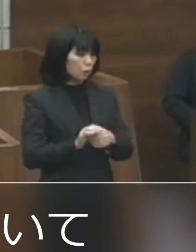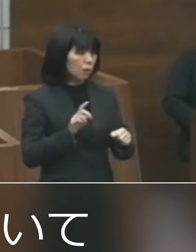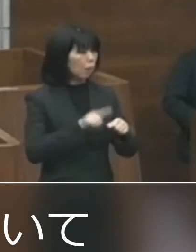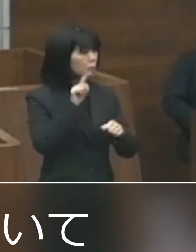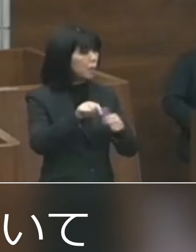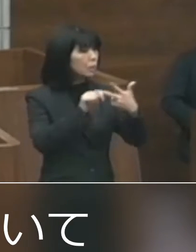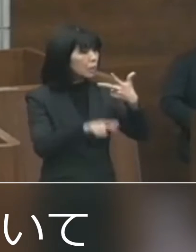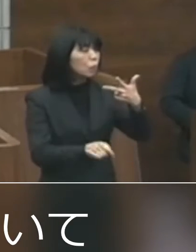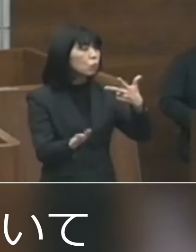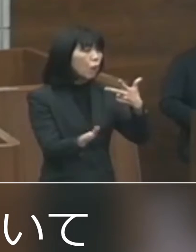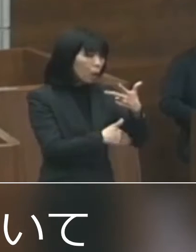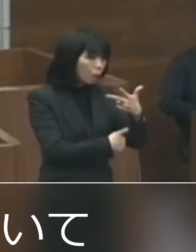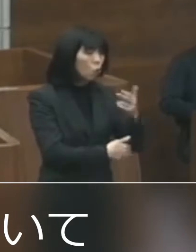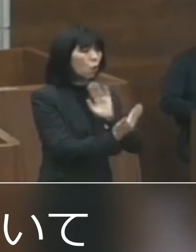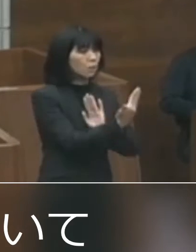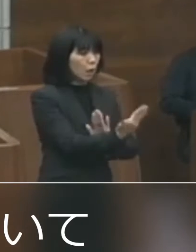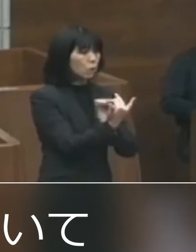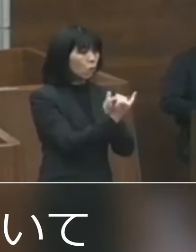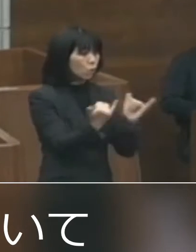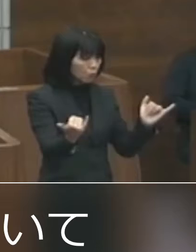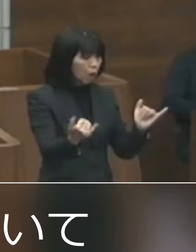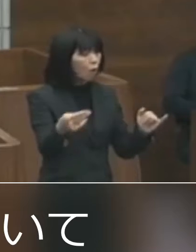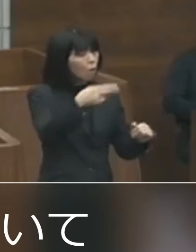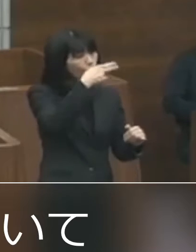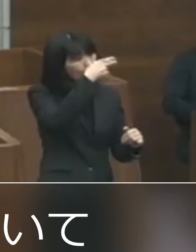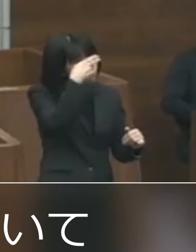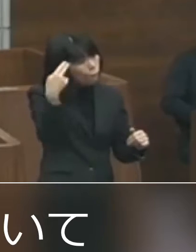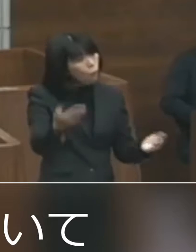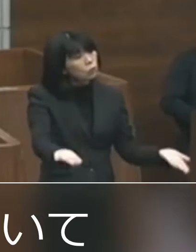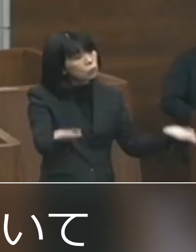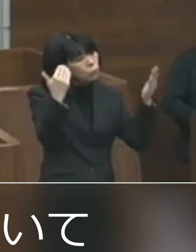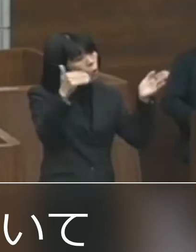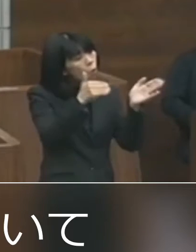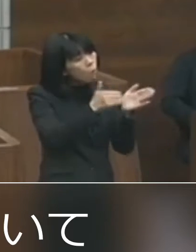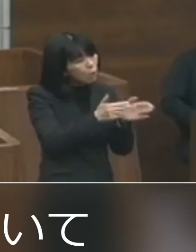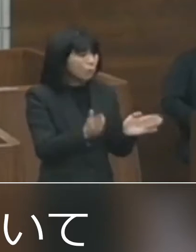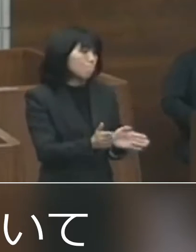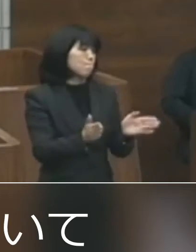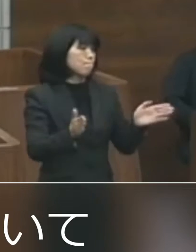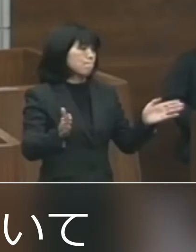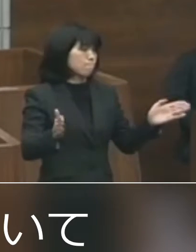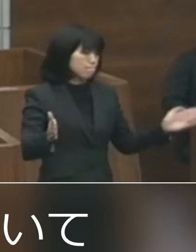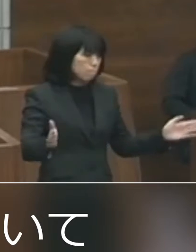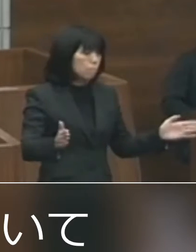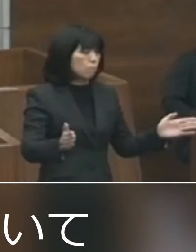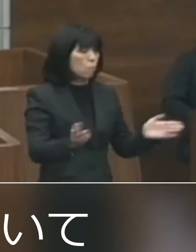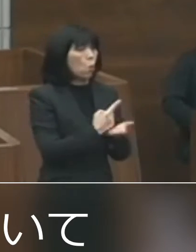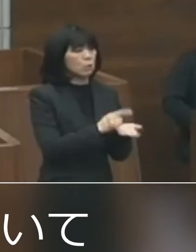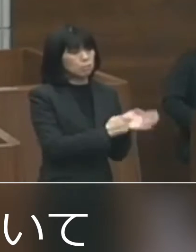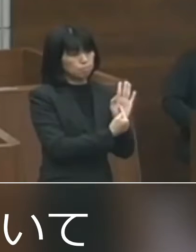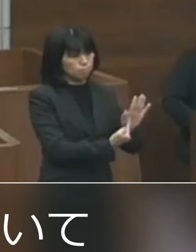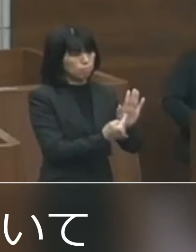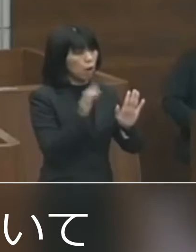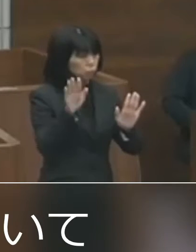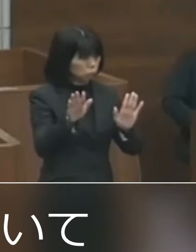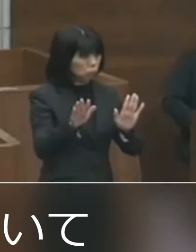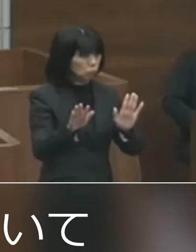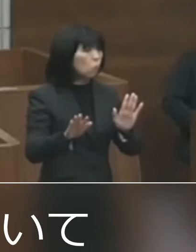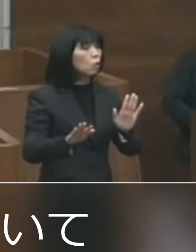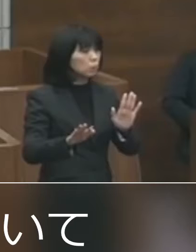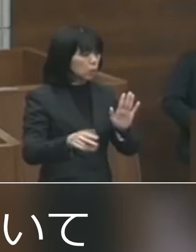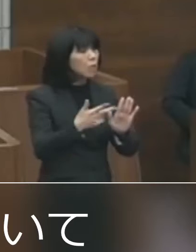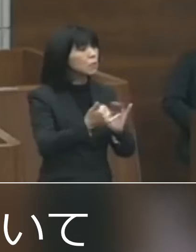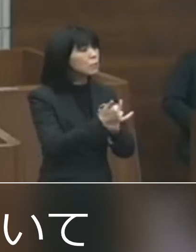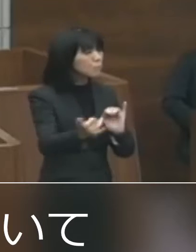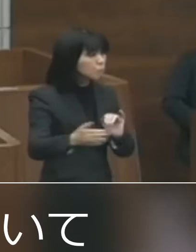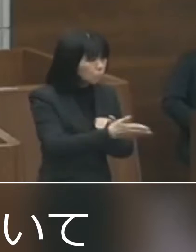からその対象を高校卒業まで拡充する方針が示されています。これを知った市民